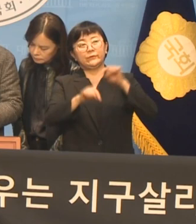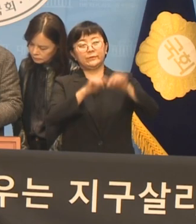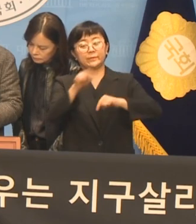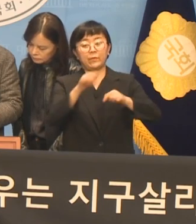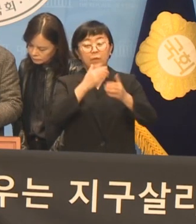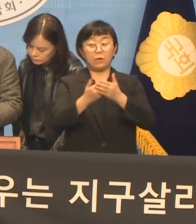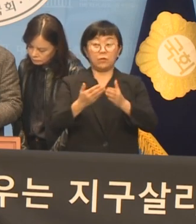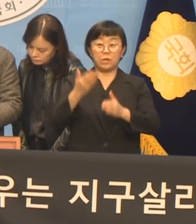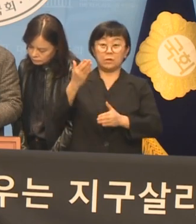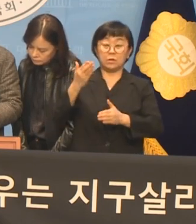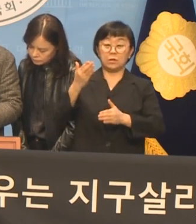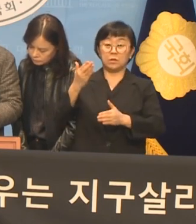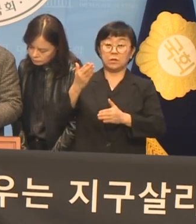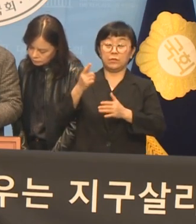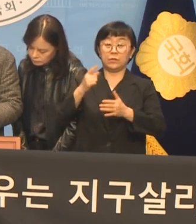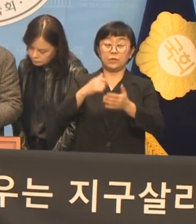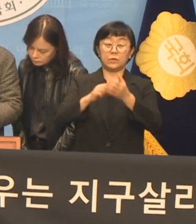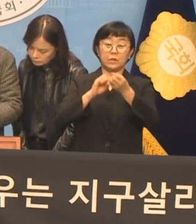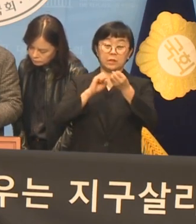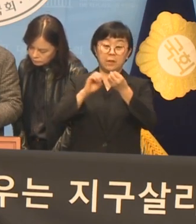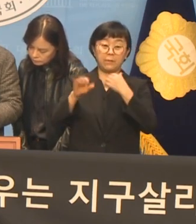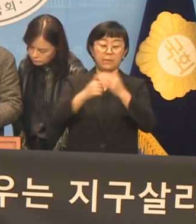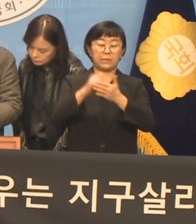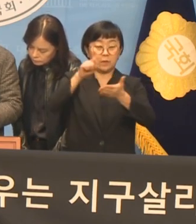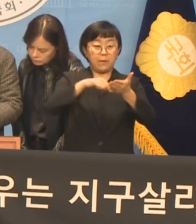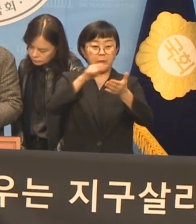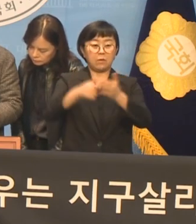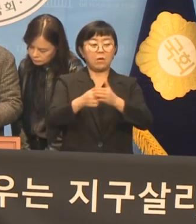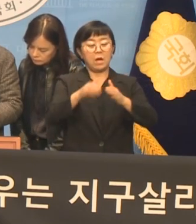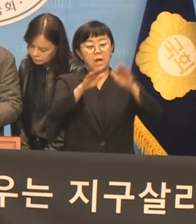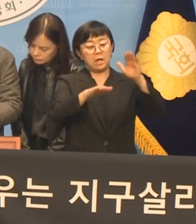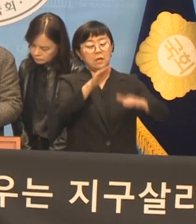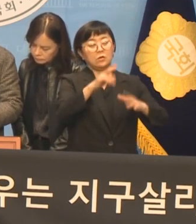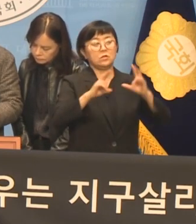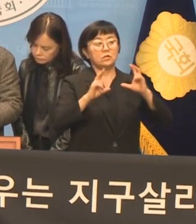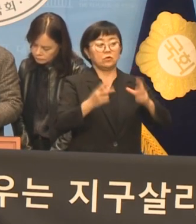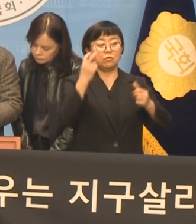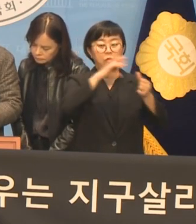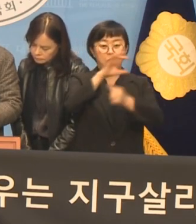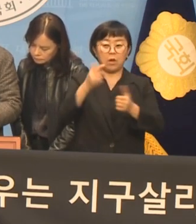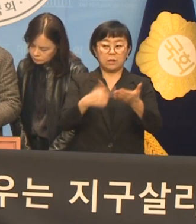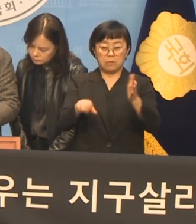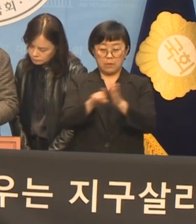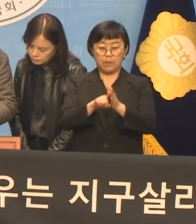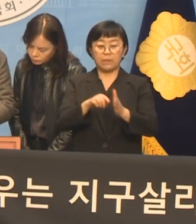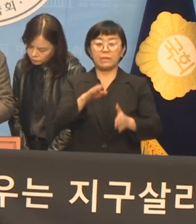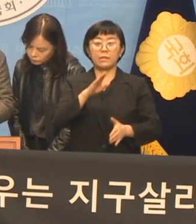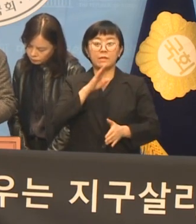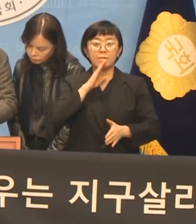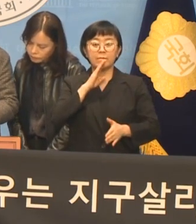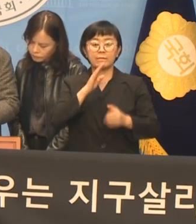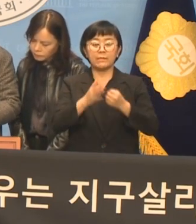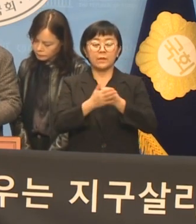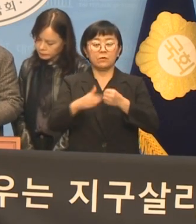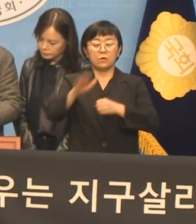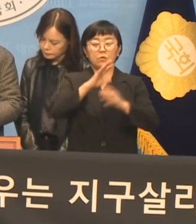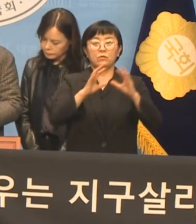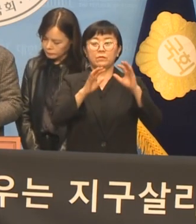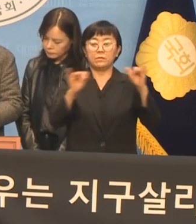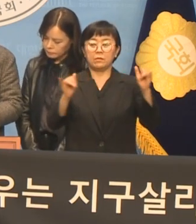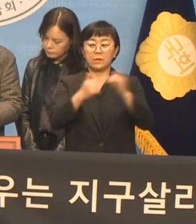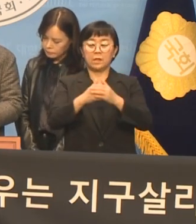위로는 성명에 보답하고 아래로 우리 지구를 보존하기를 천만 행심이로다. 지난날 우리